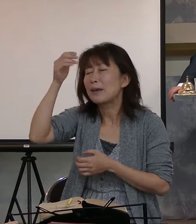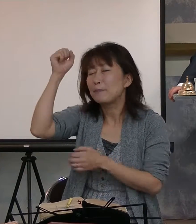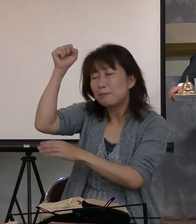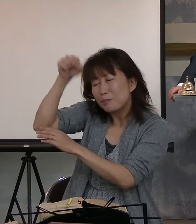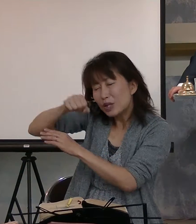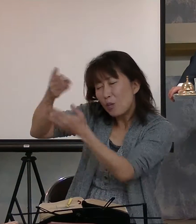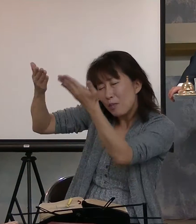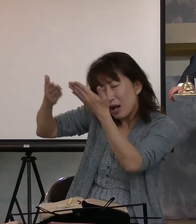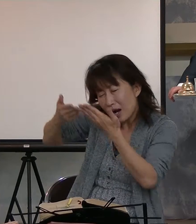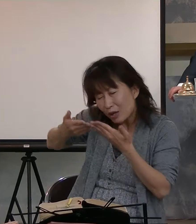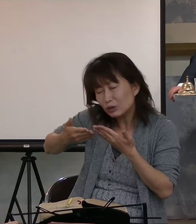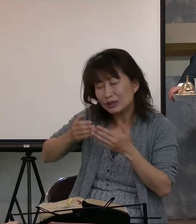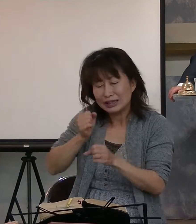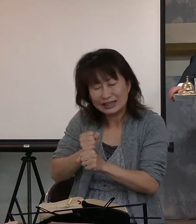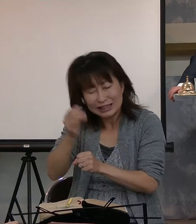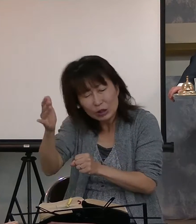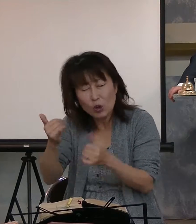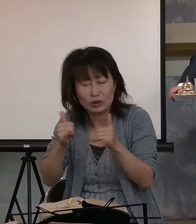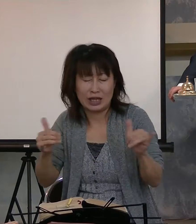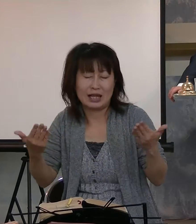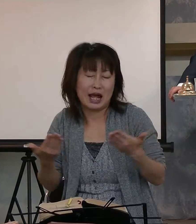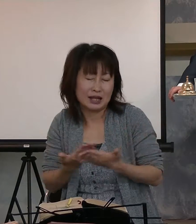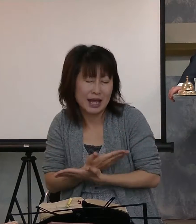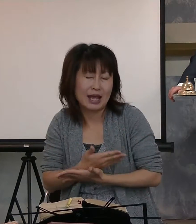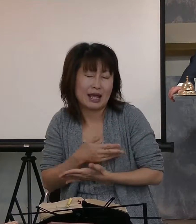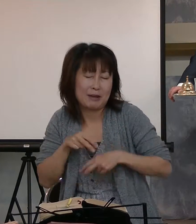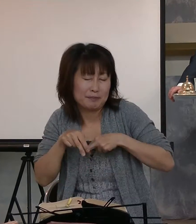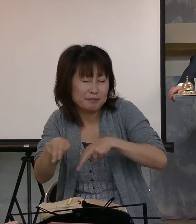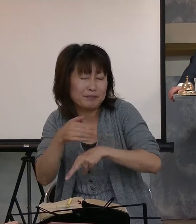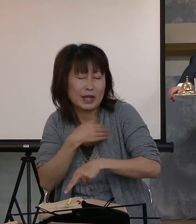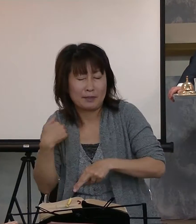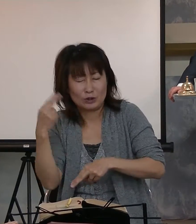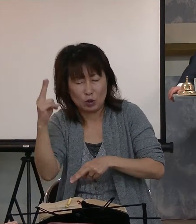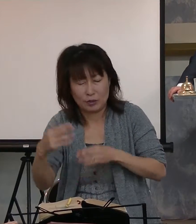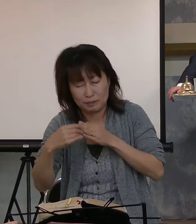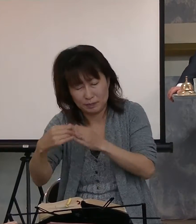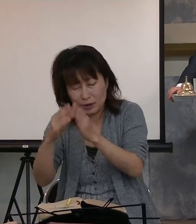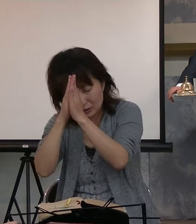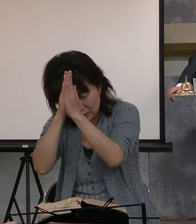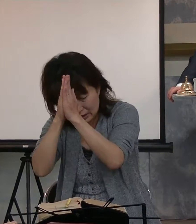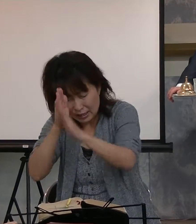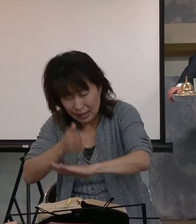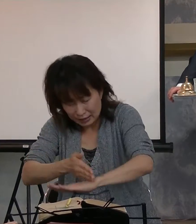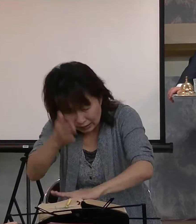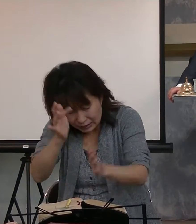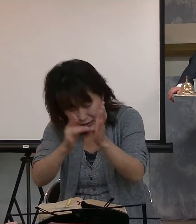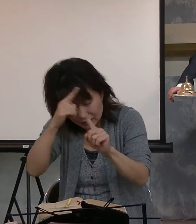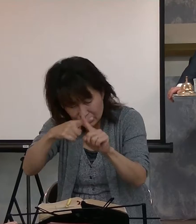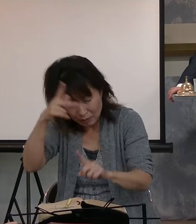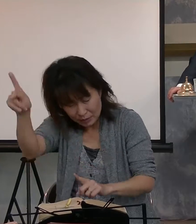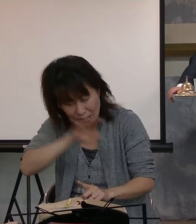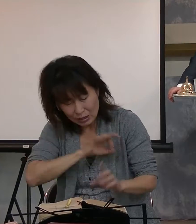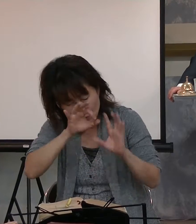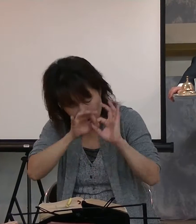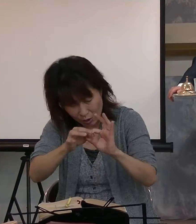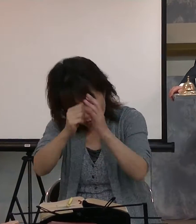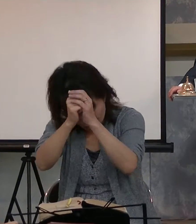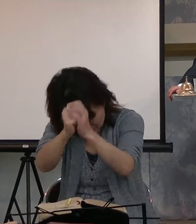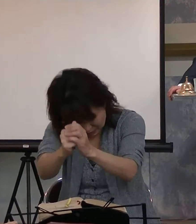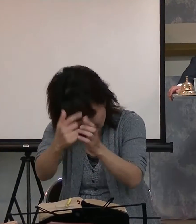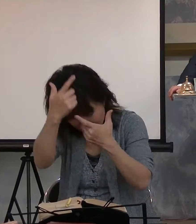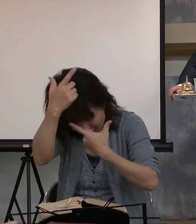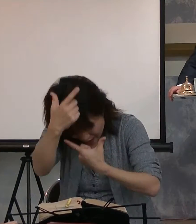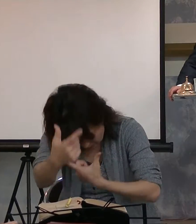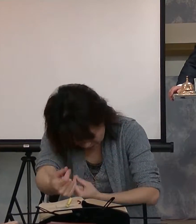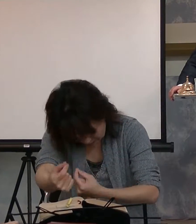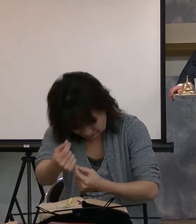して歩みできるように導いてください。感謝してイエス様の皆によってお祈りいたします。アーメン。